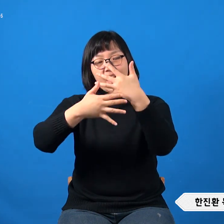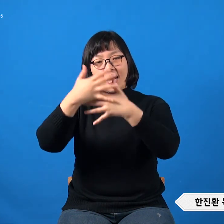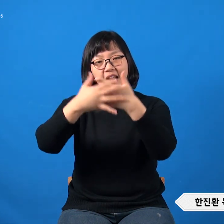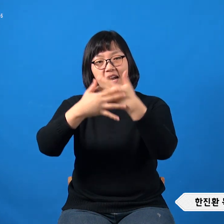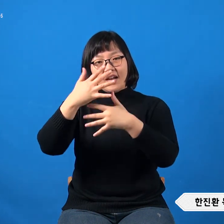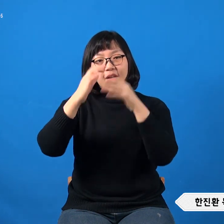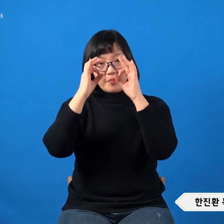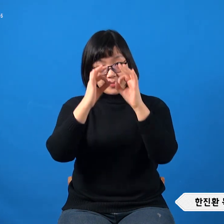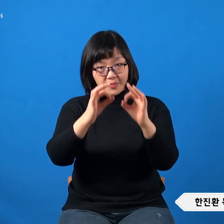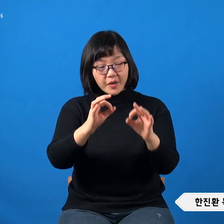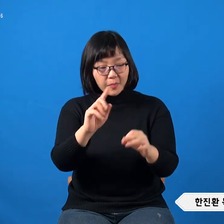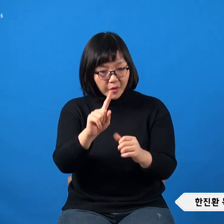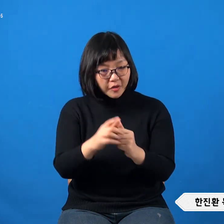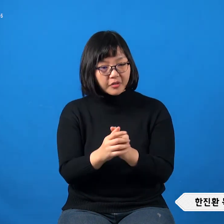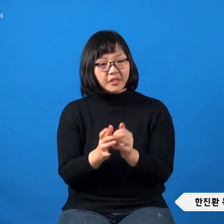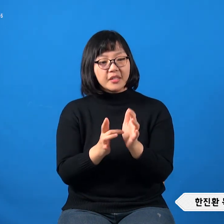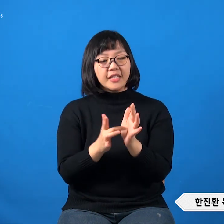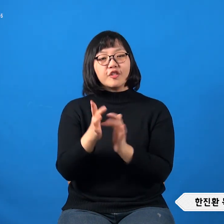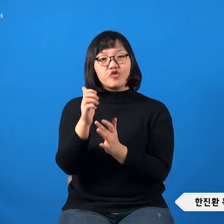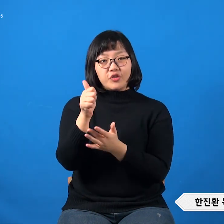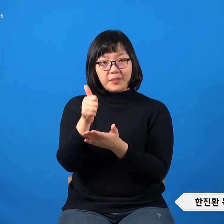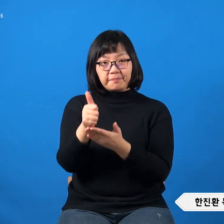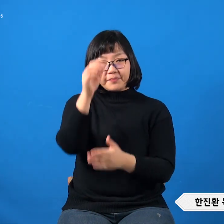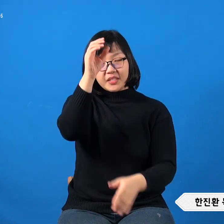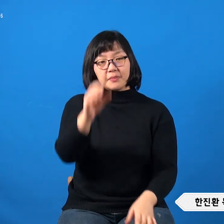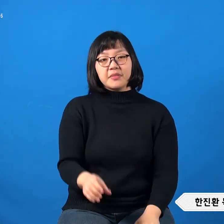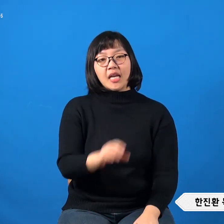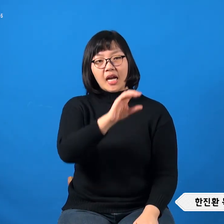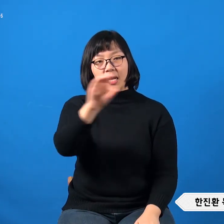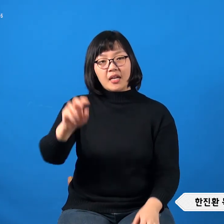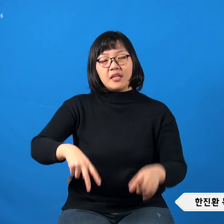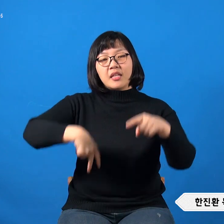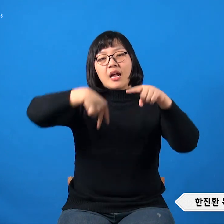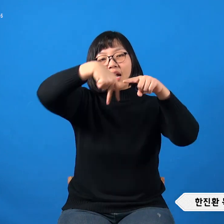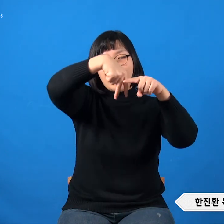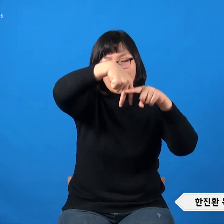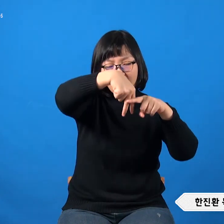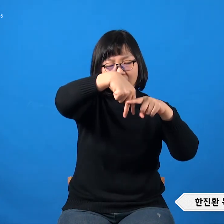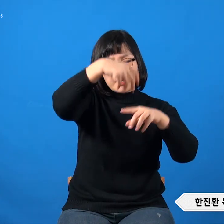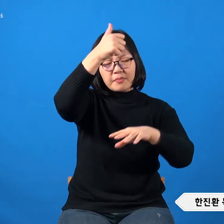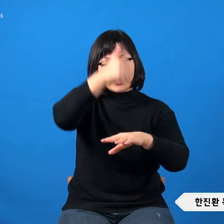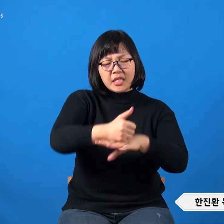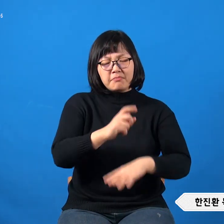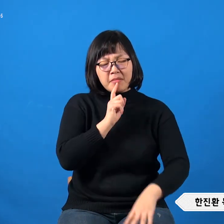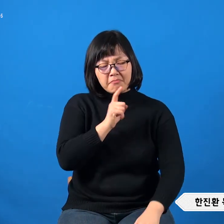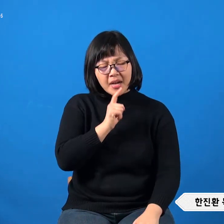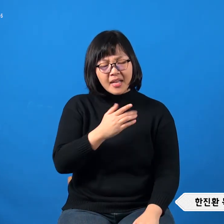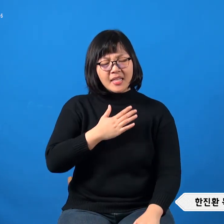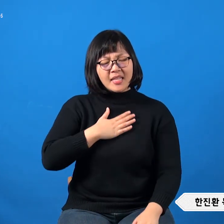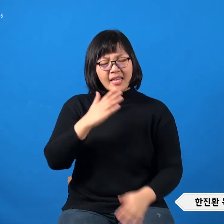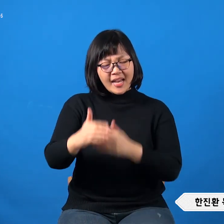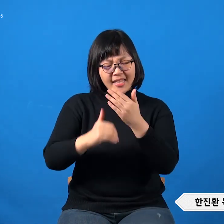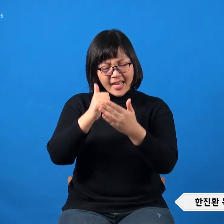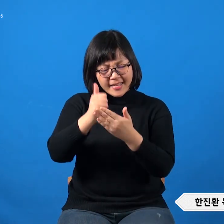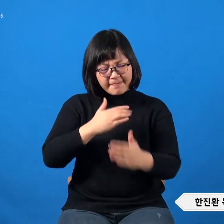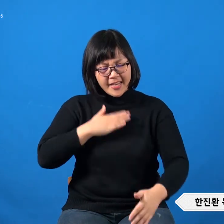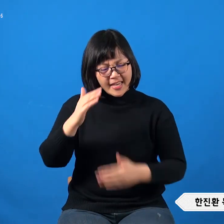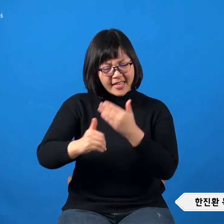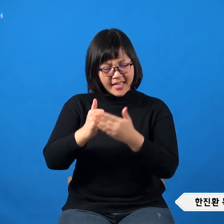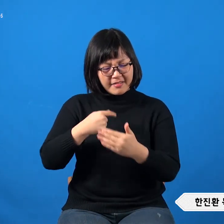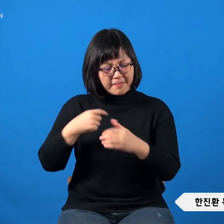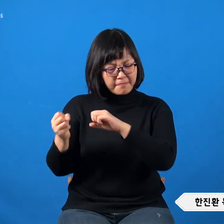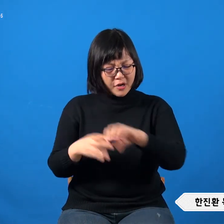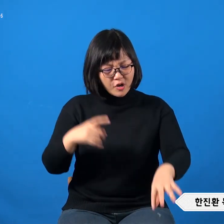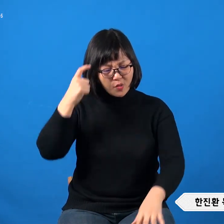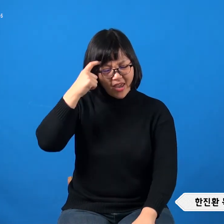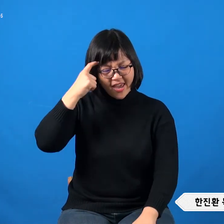이런 장면이 나옵니다. 예수님이 십자가 위에서 엘리 엘리 라마 사박다니 나의 하나님 어찌하여 나를